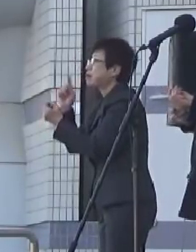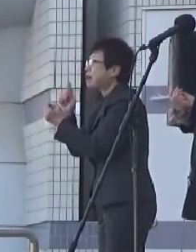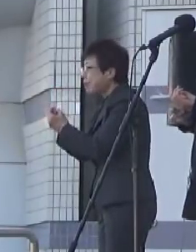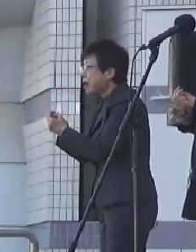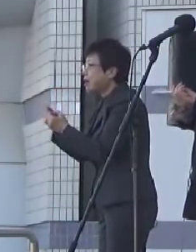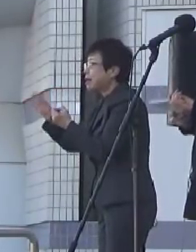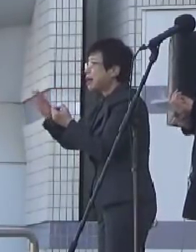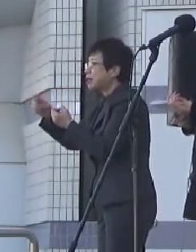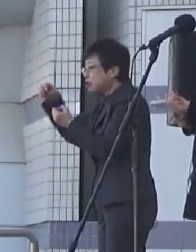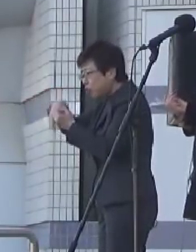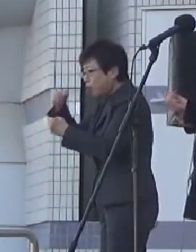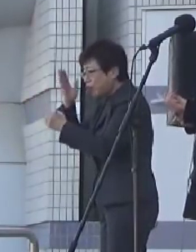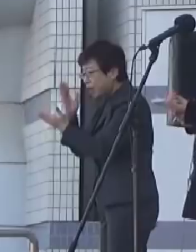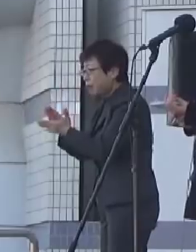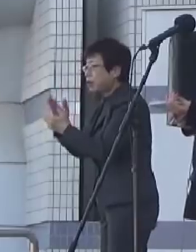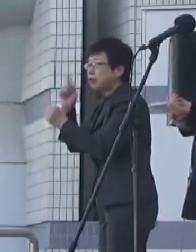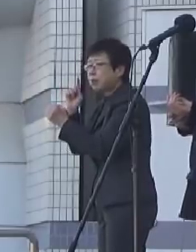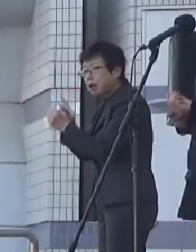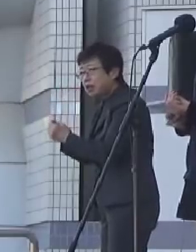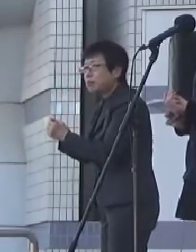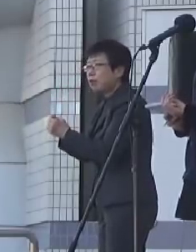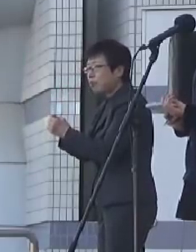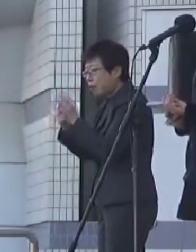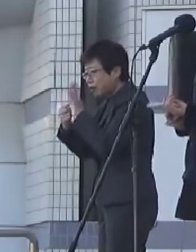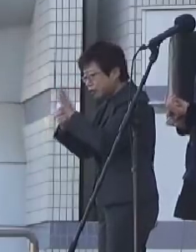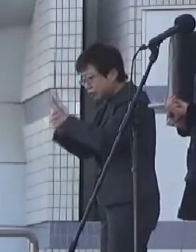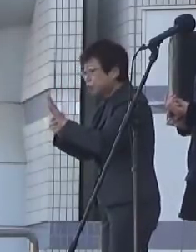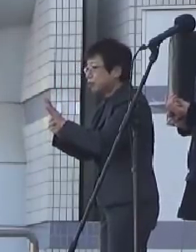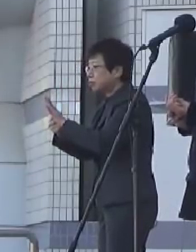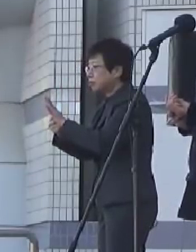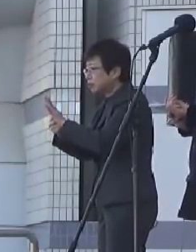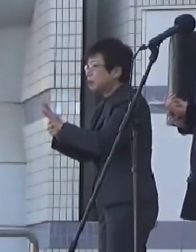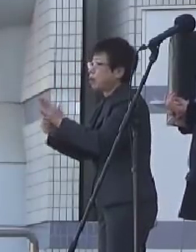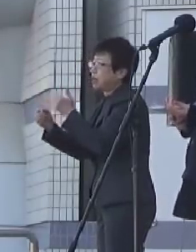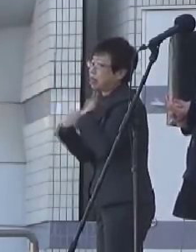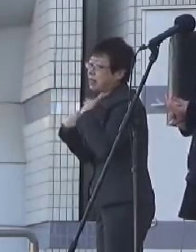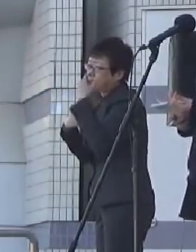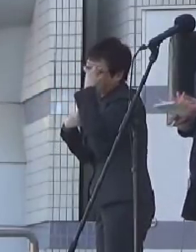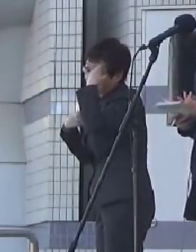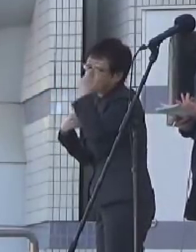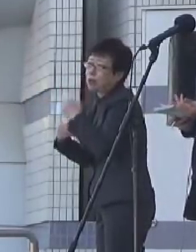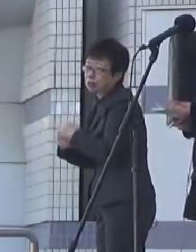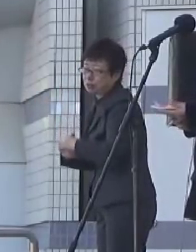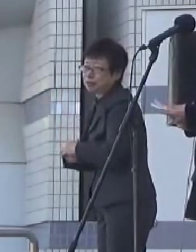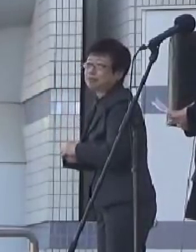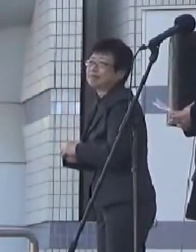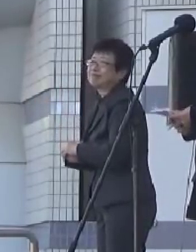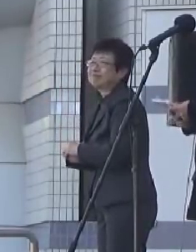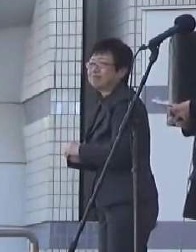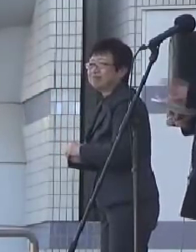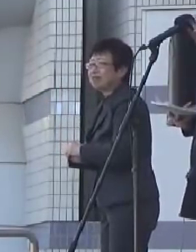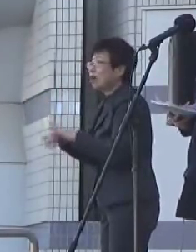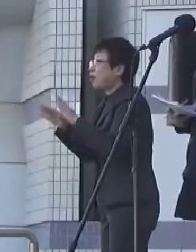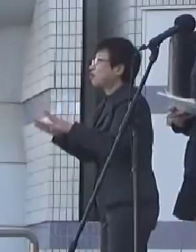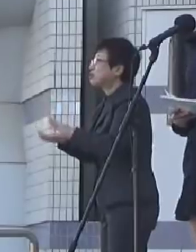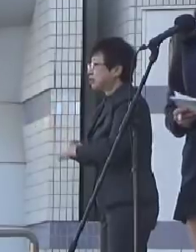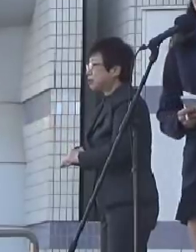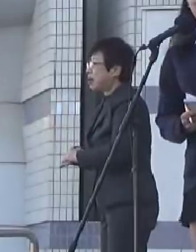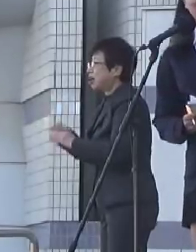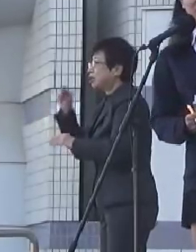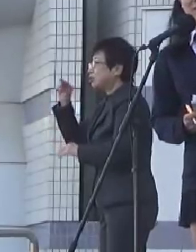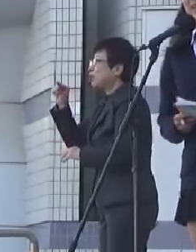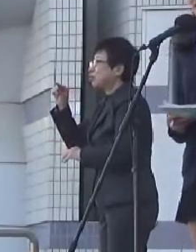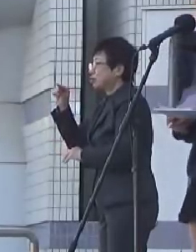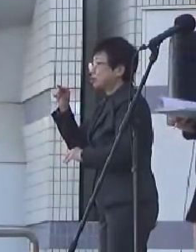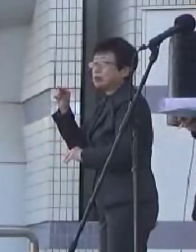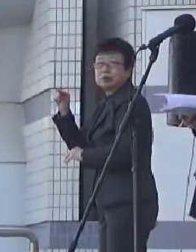一生懸命訴えていかなければいけない、声を上げていかなければならないというふうに感じております。本日は少しだけ、